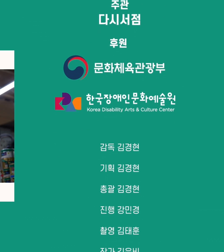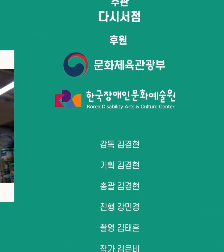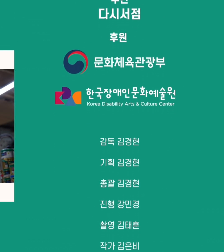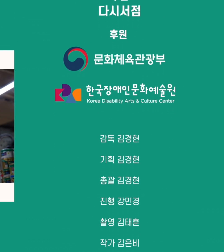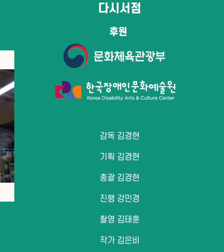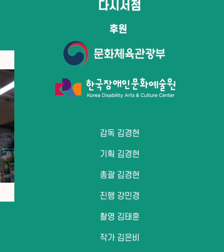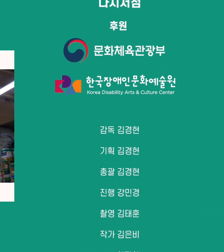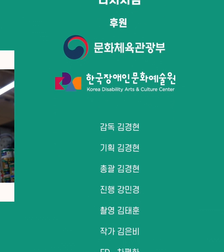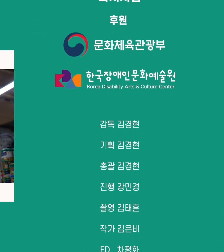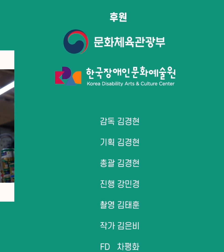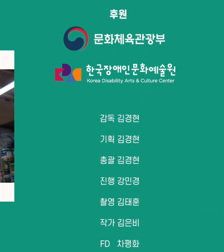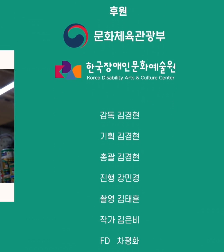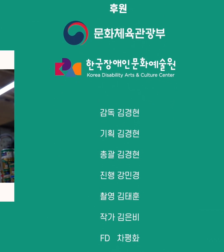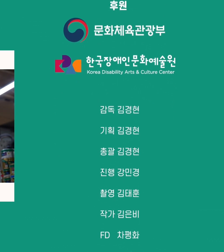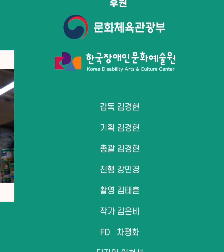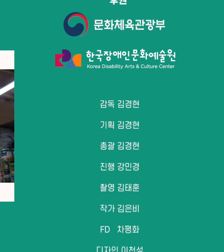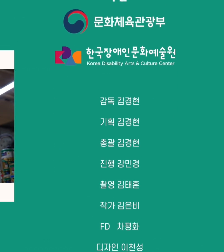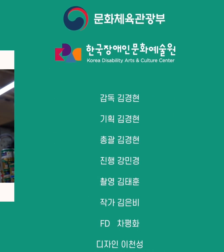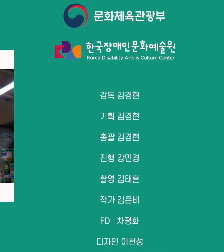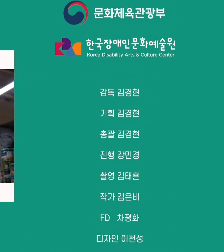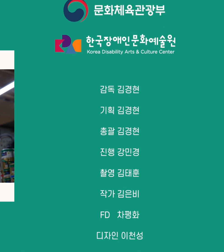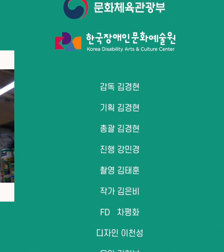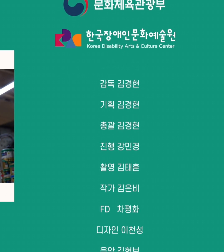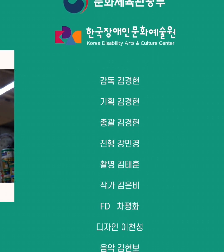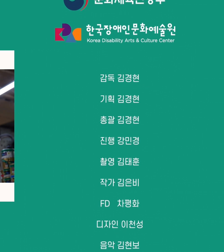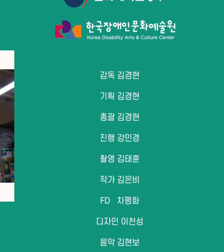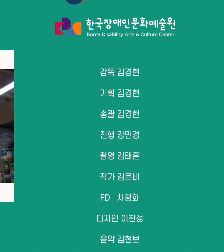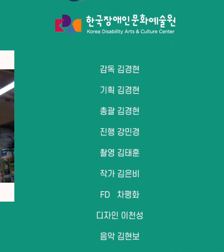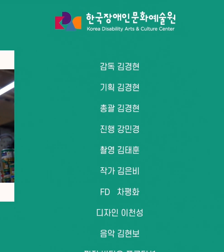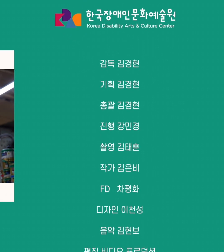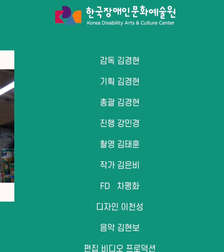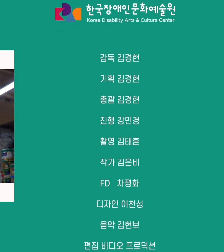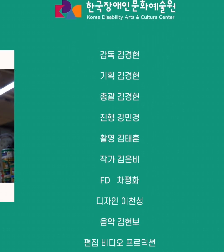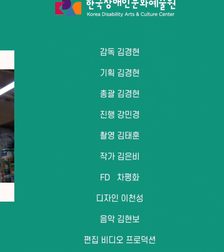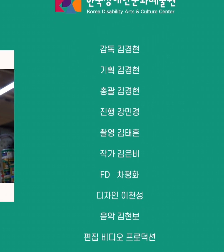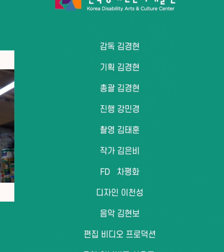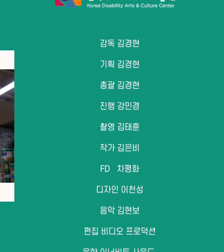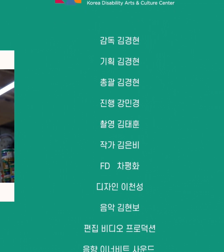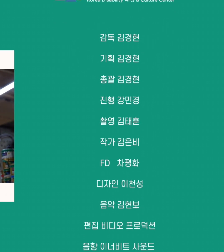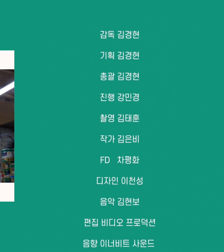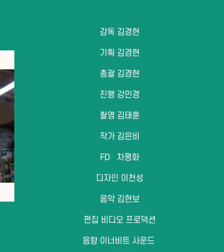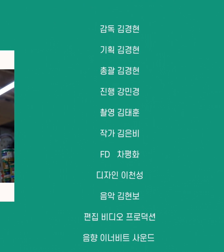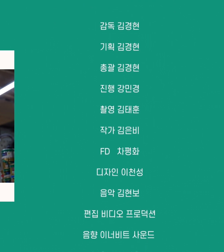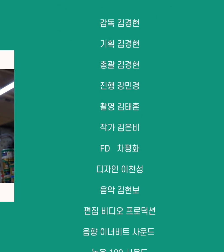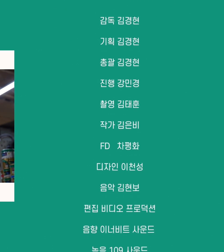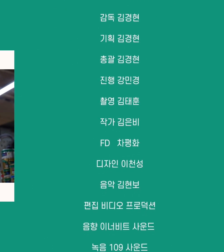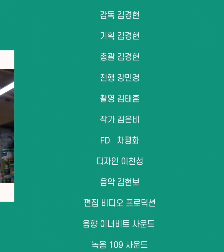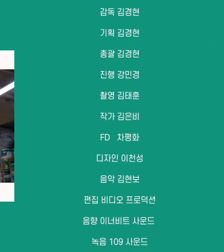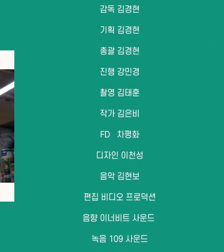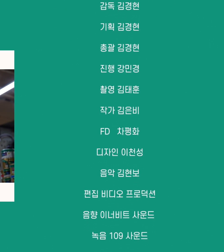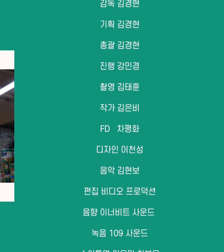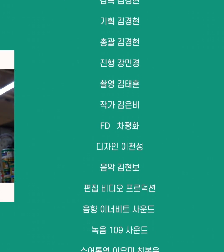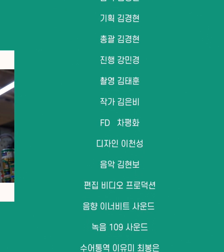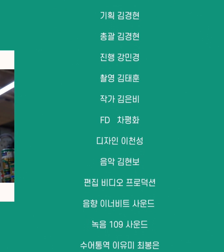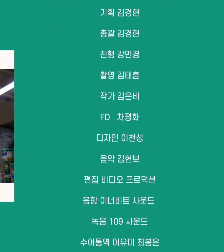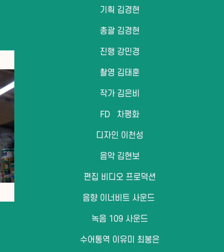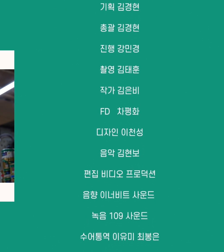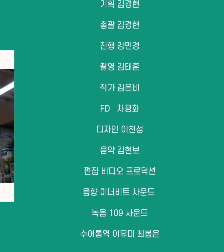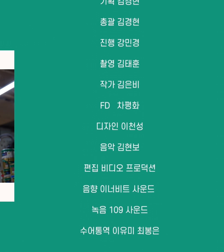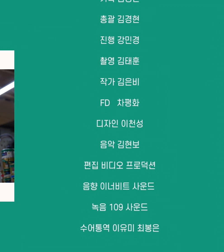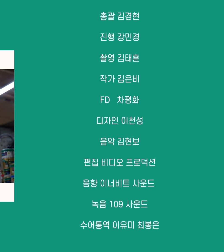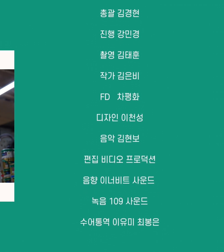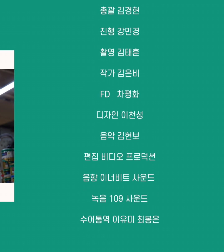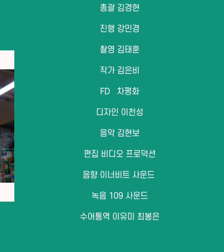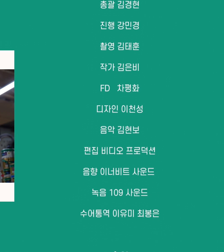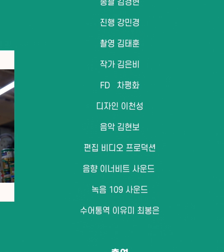이게 인쇄가 참 되게 광범위하거든요. 근데 이걸 뭐 부분적으로 이렇게 뭐 나눠서 설명을 해달라면 해줄 수가 있지만 인쇄라는 부분도